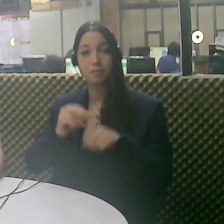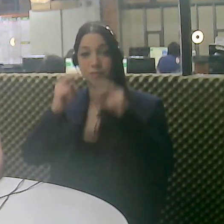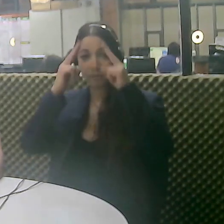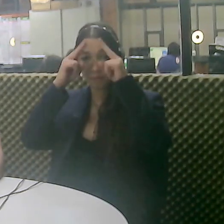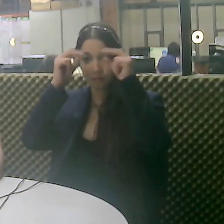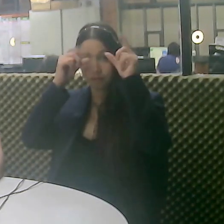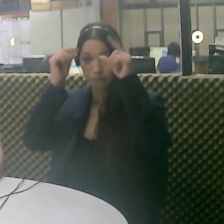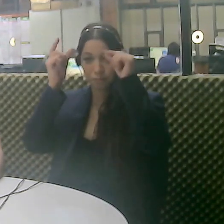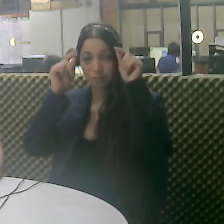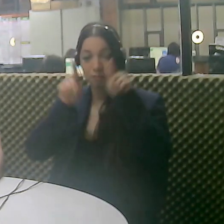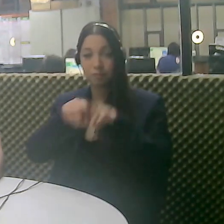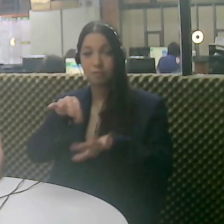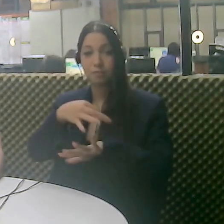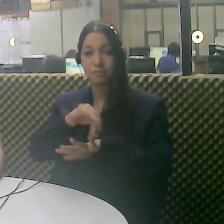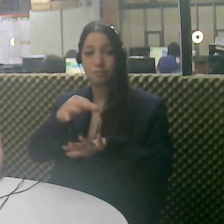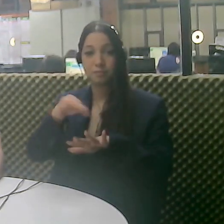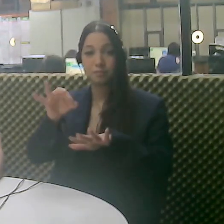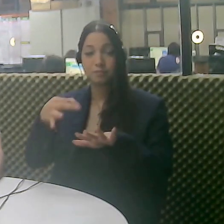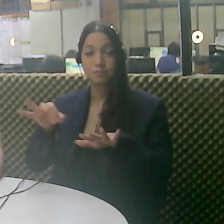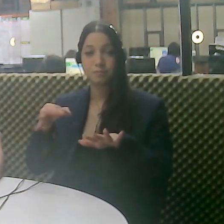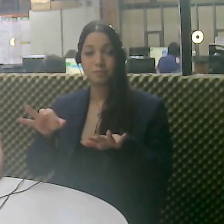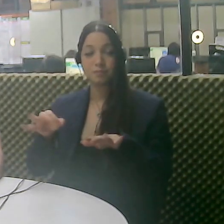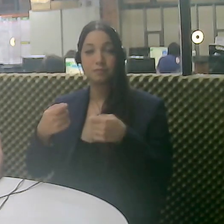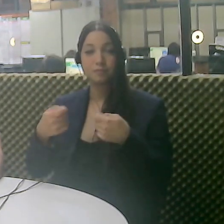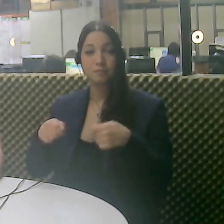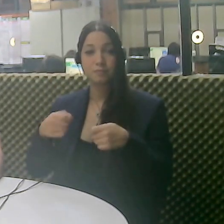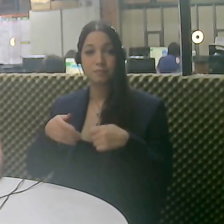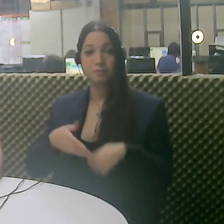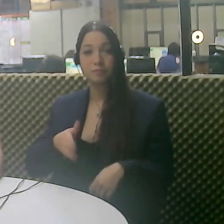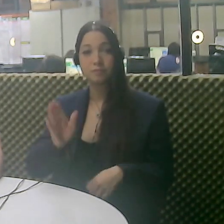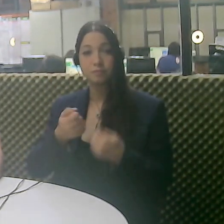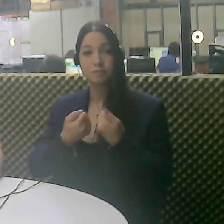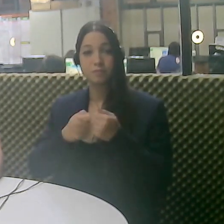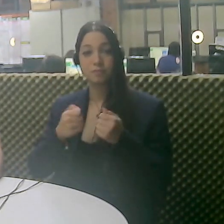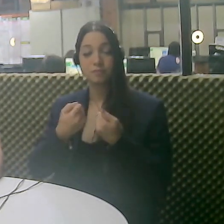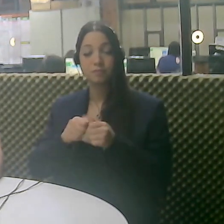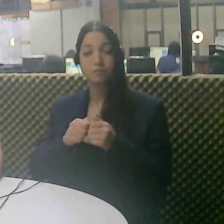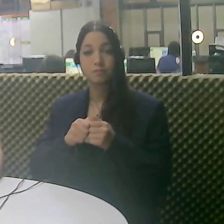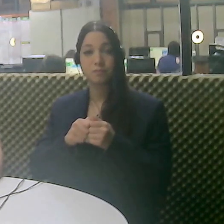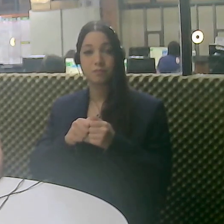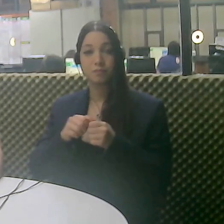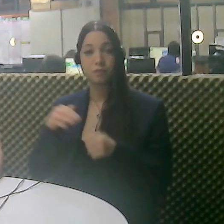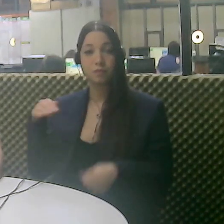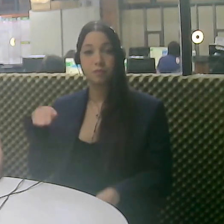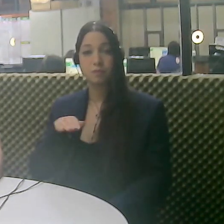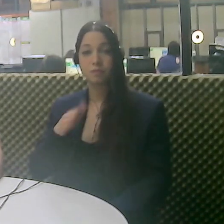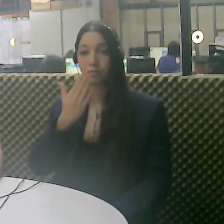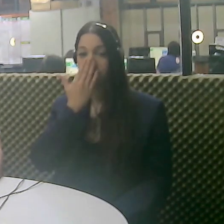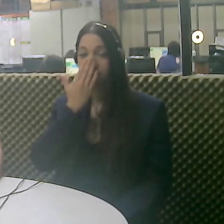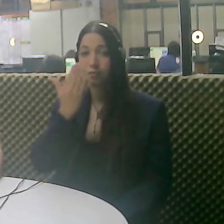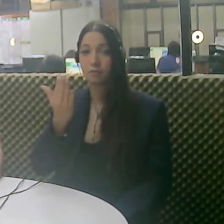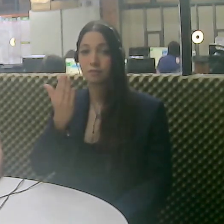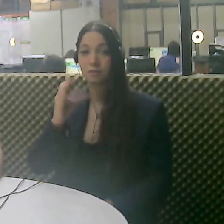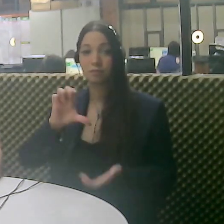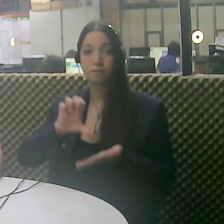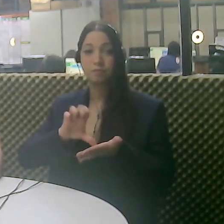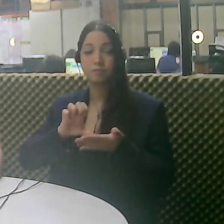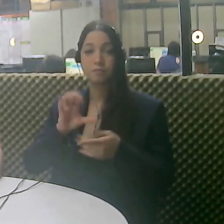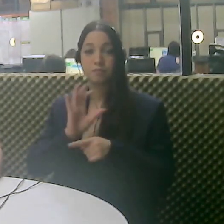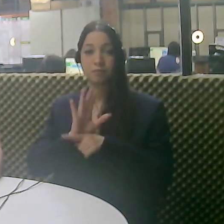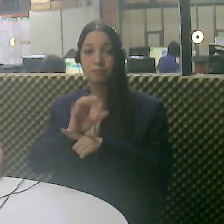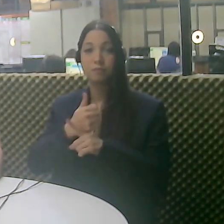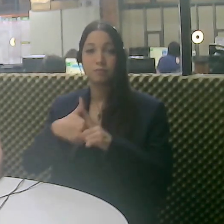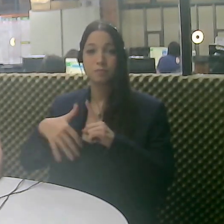de sobrancelha e manicure e pedicure devem procurar o ônibus Meu Ofício, estacionado em frente ao Centro de Referência em